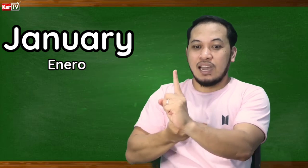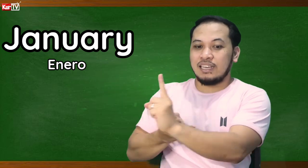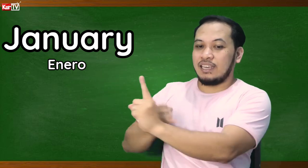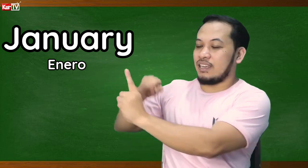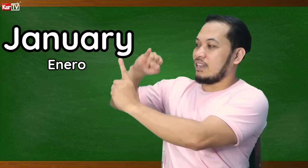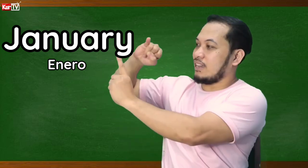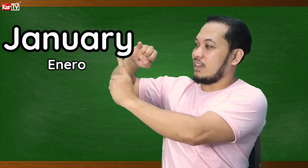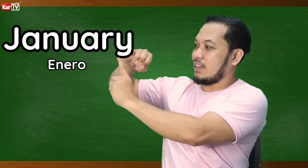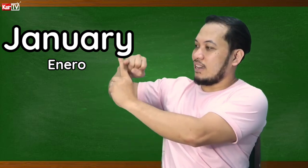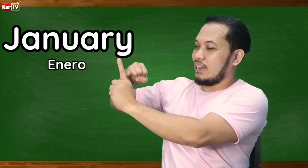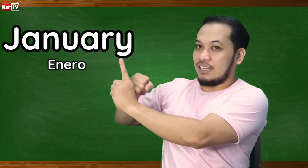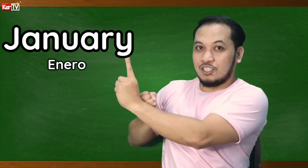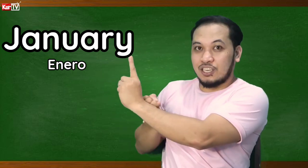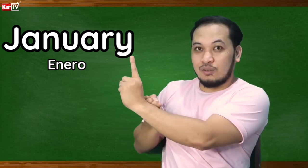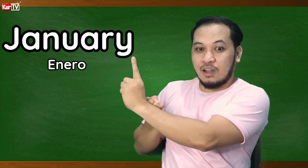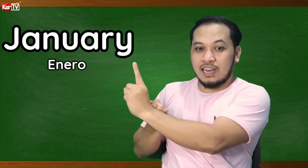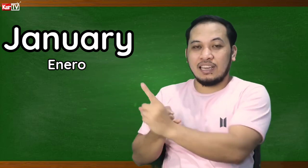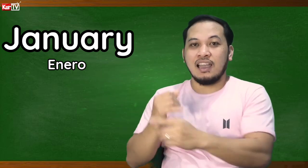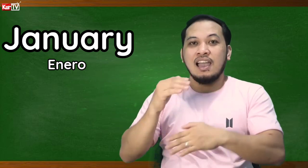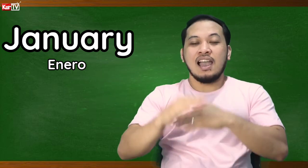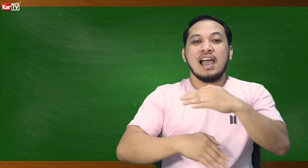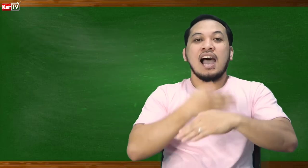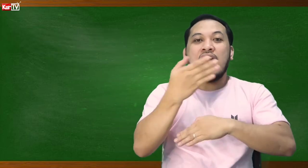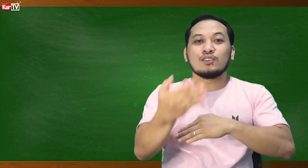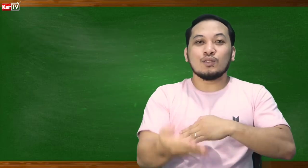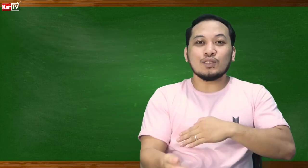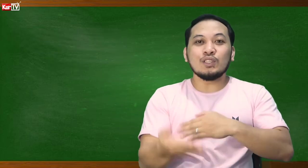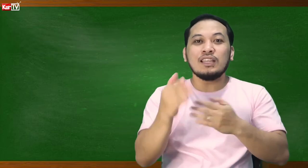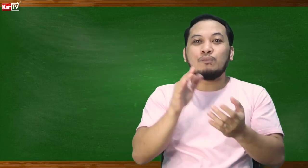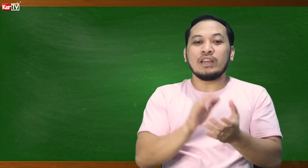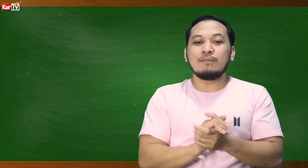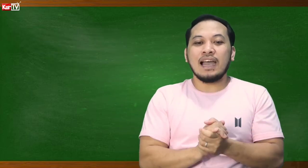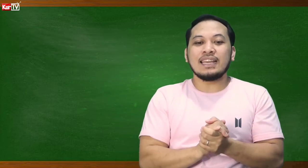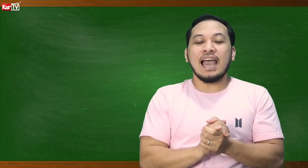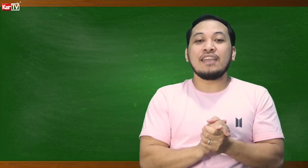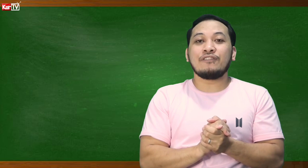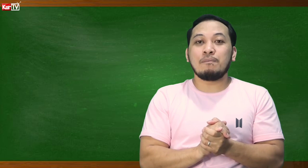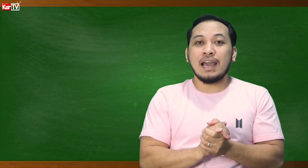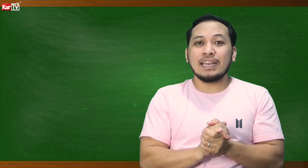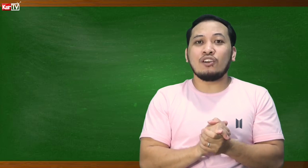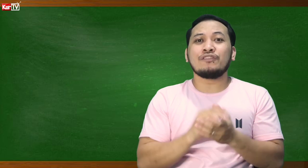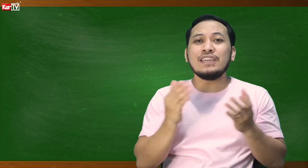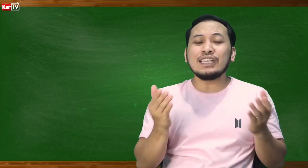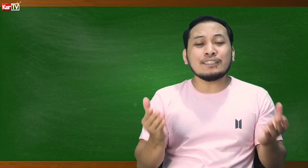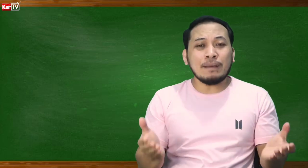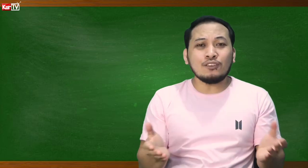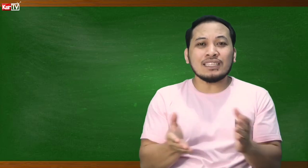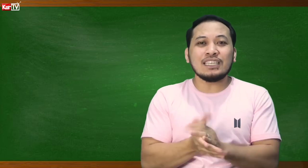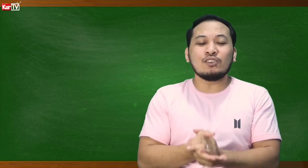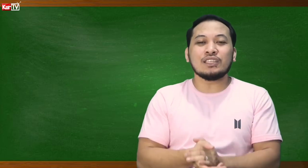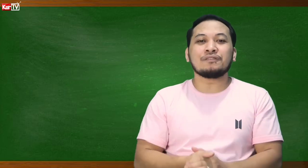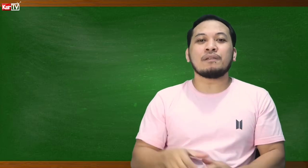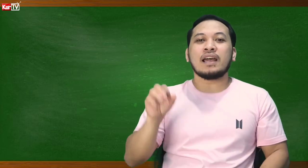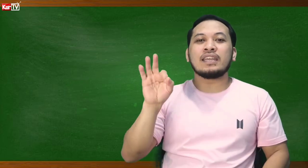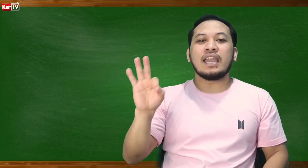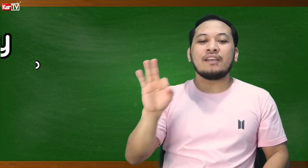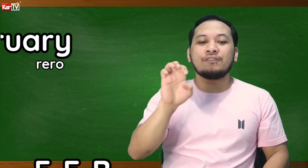January. January. Ang susunod na buwan naman ay February. O, fingerspell nyo lang din ulit yung February.